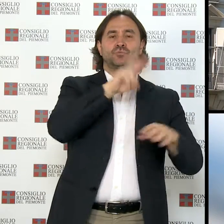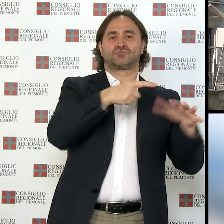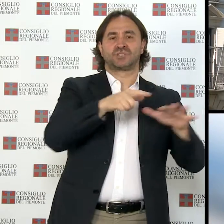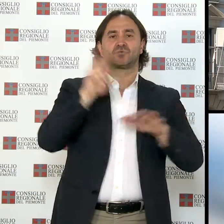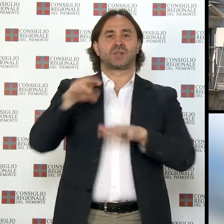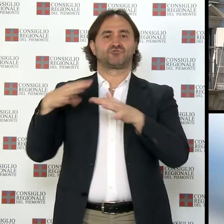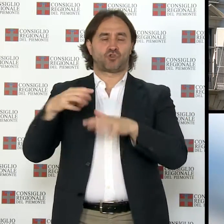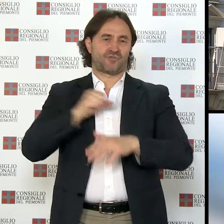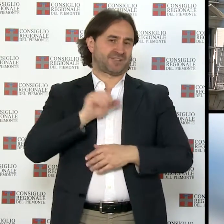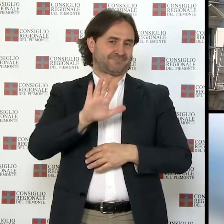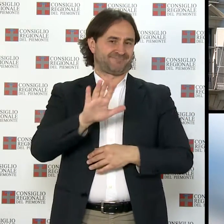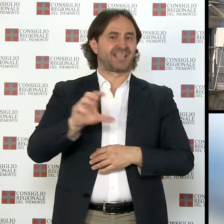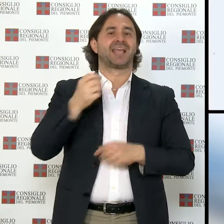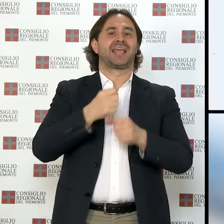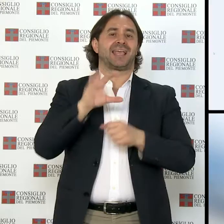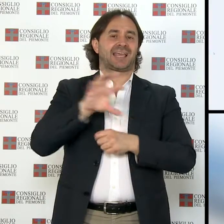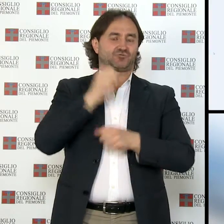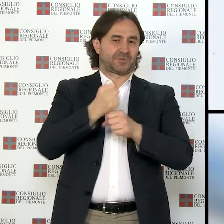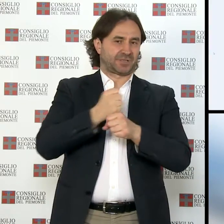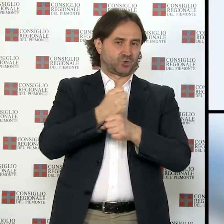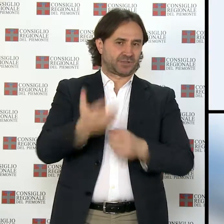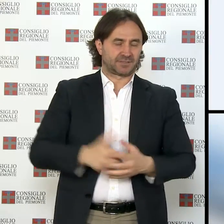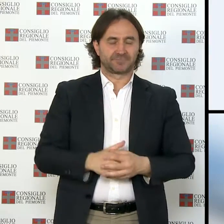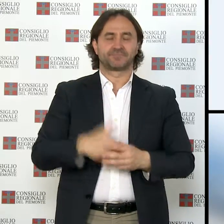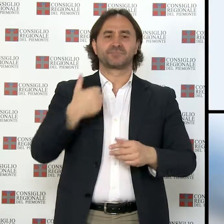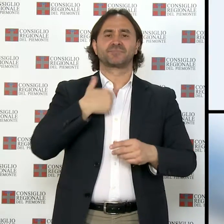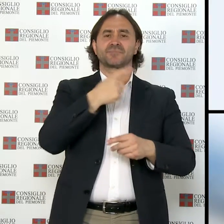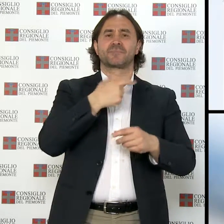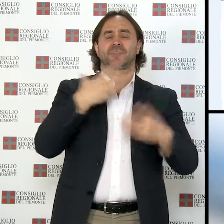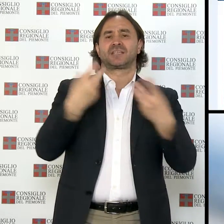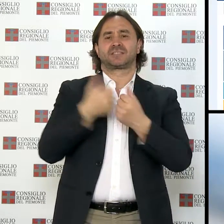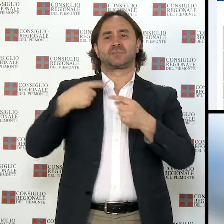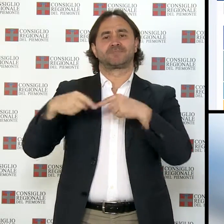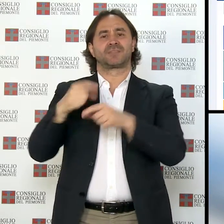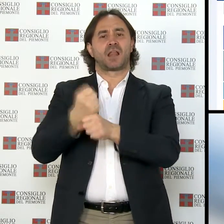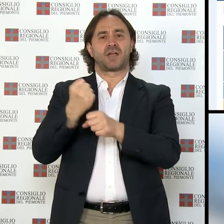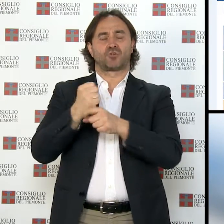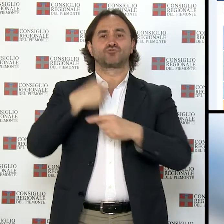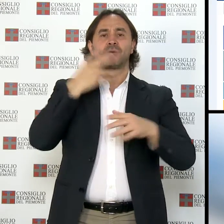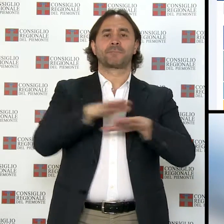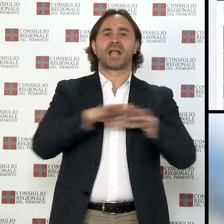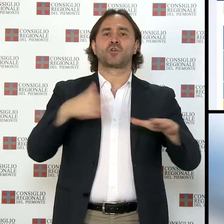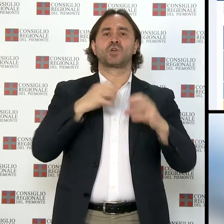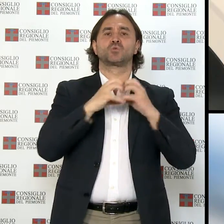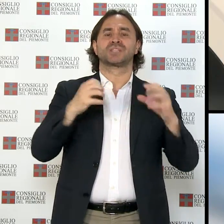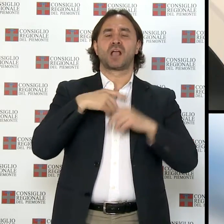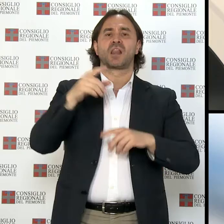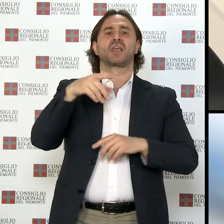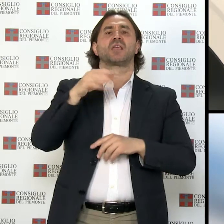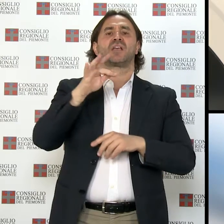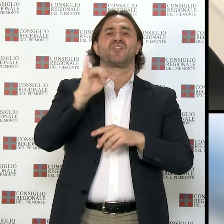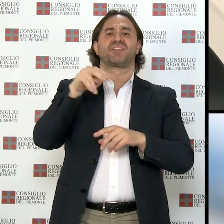2017-2019 della regione. In prima, in congiunta con la Lavoro, è stato presentato il nuovo piano industriale di Finpiemonte S.p.A.,